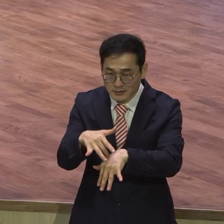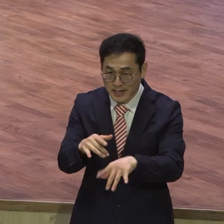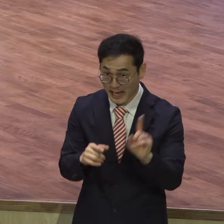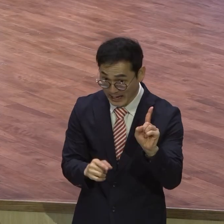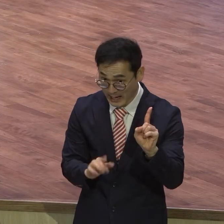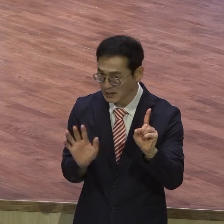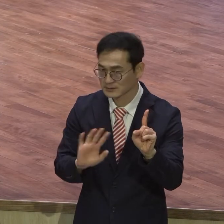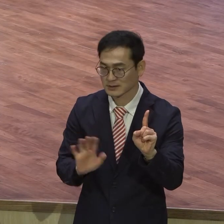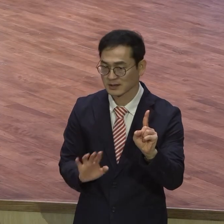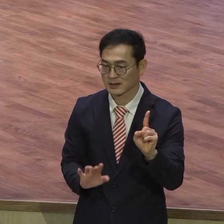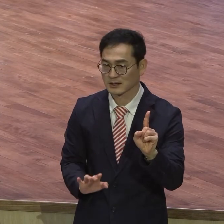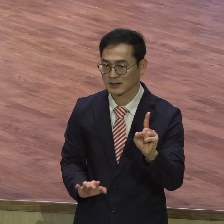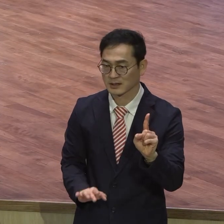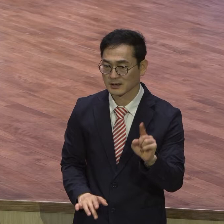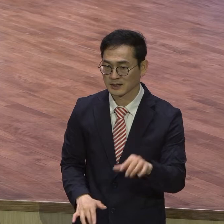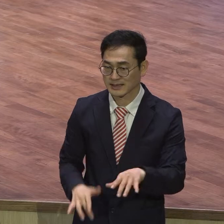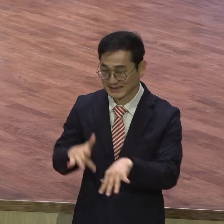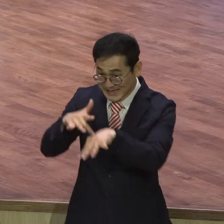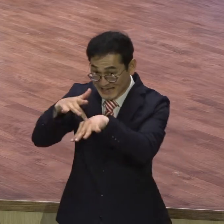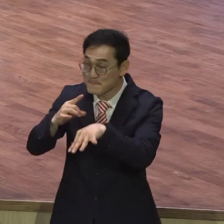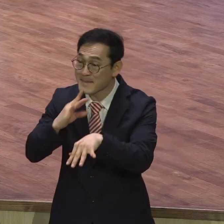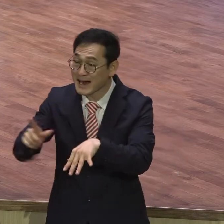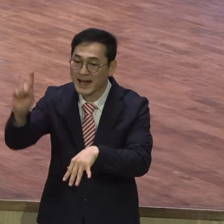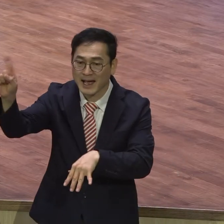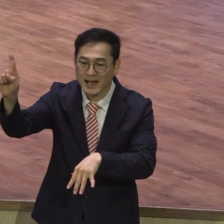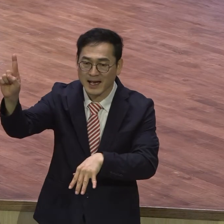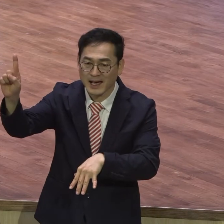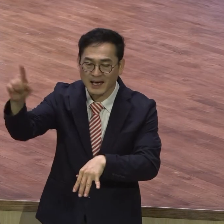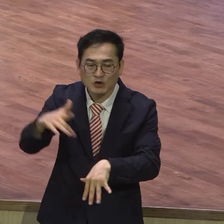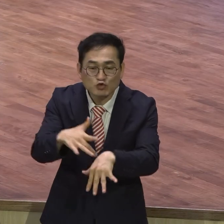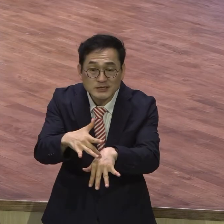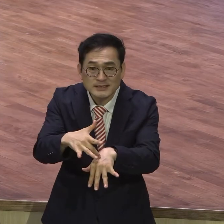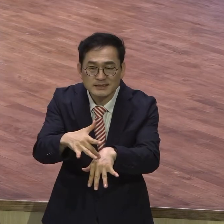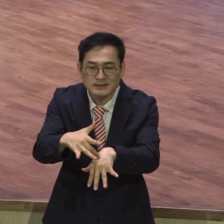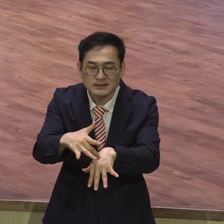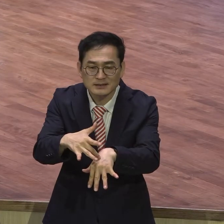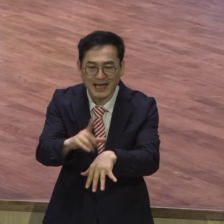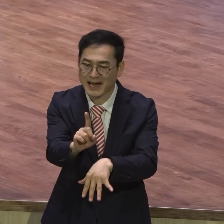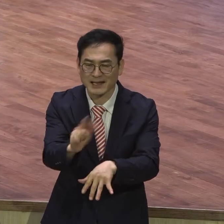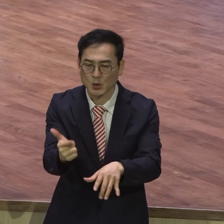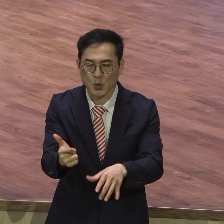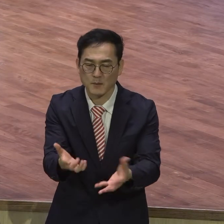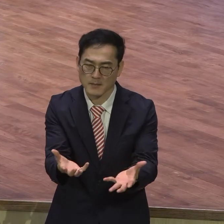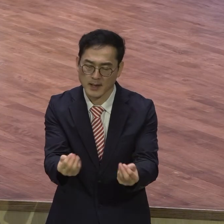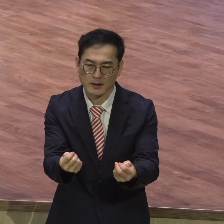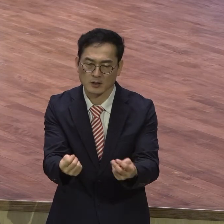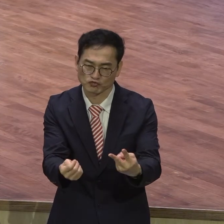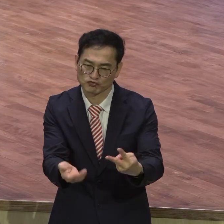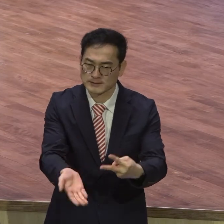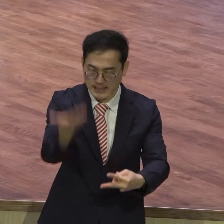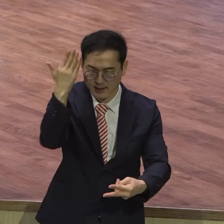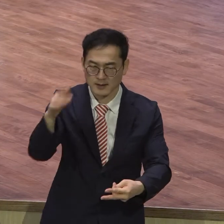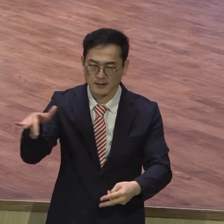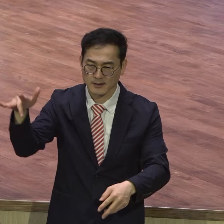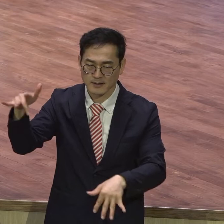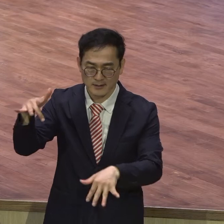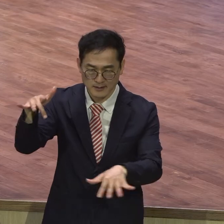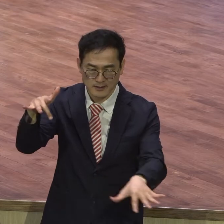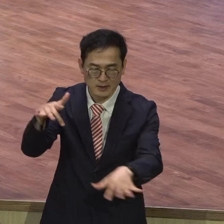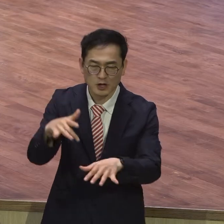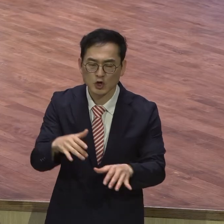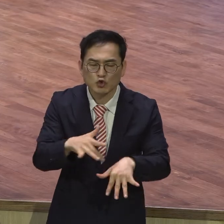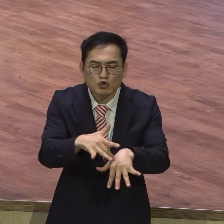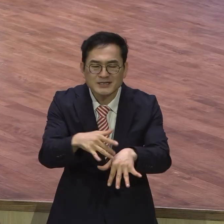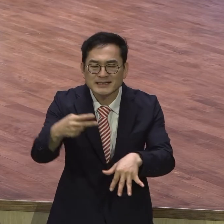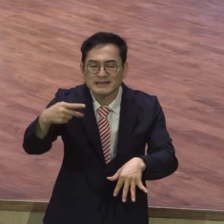아니에요 사단 마귀만 단수예요 전부 다 귀신은 복수예요 복수 한